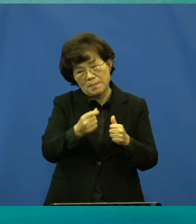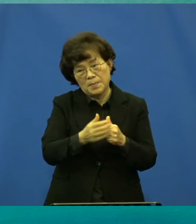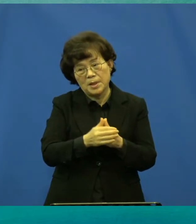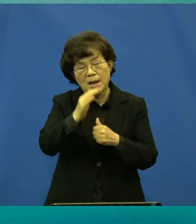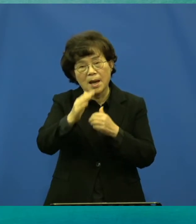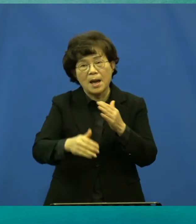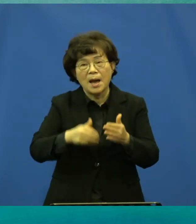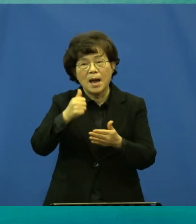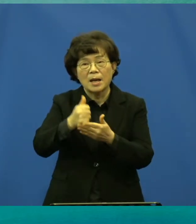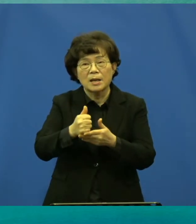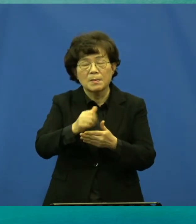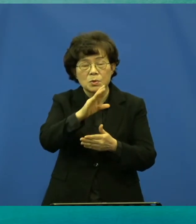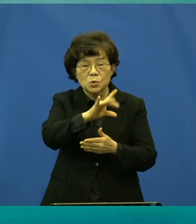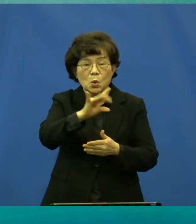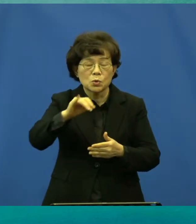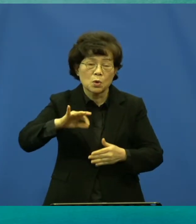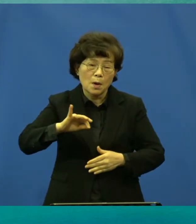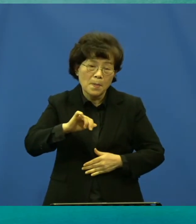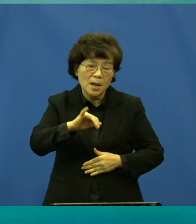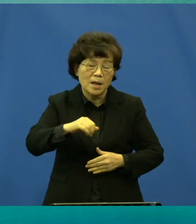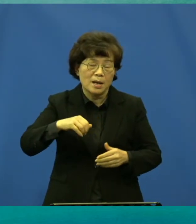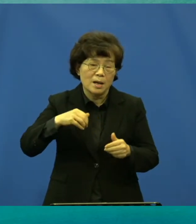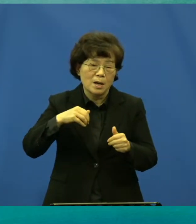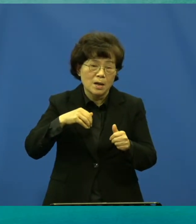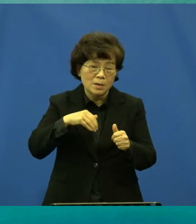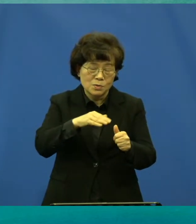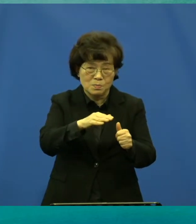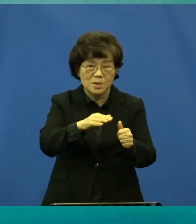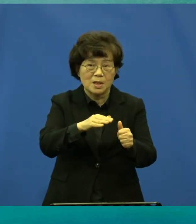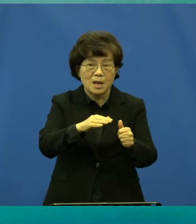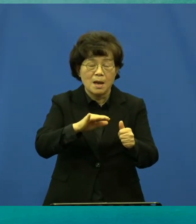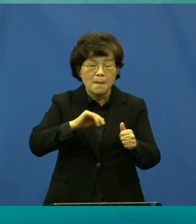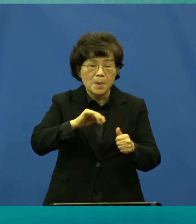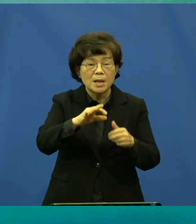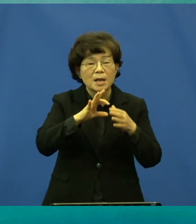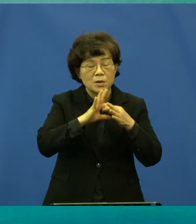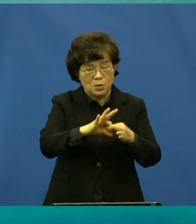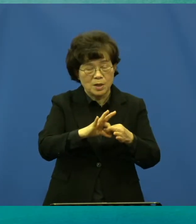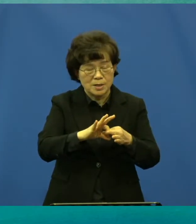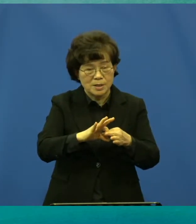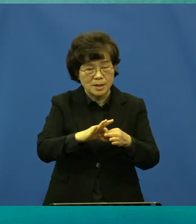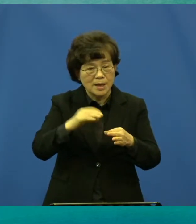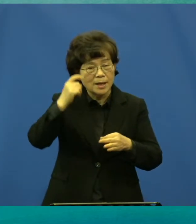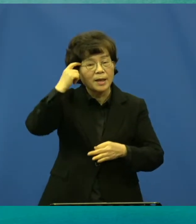하나님은 종종 벌레를 보내십니다. 벌레를 통하여 깨닫기를 원하십니다.